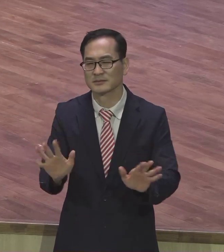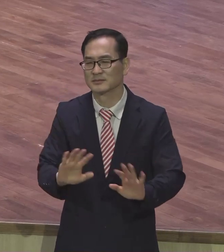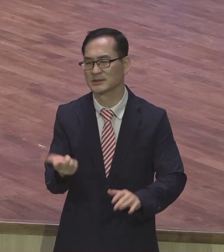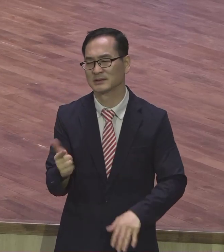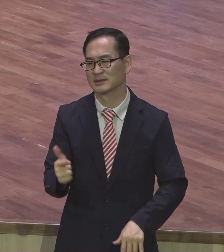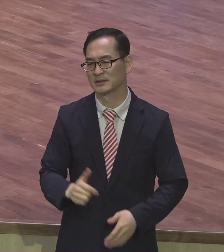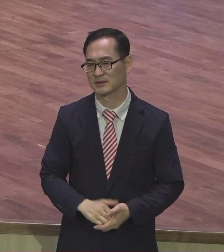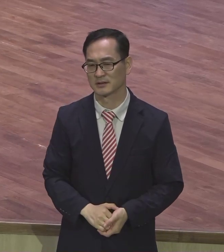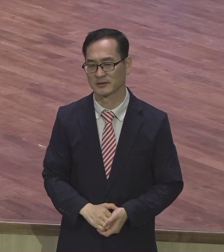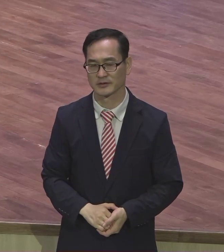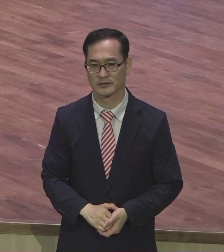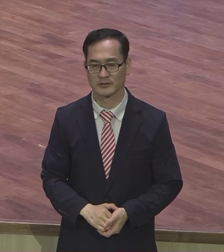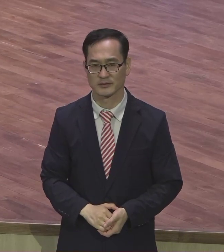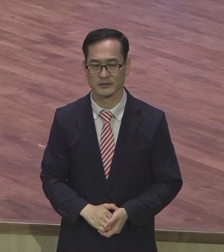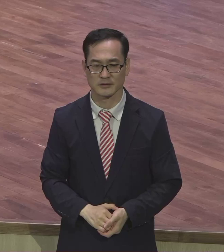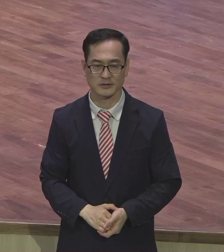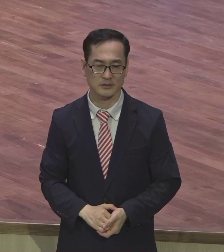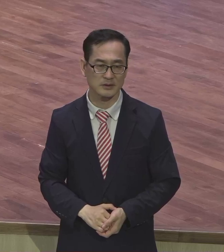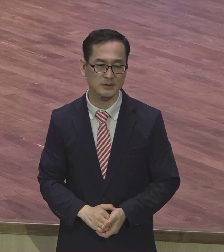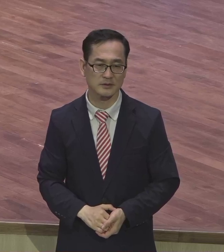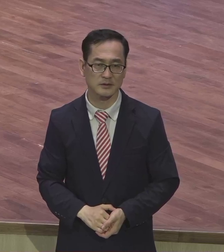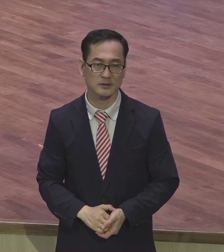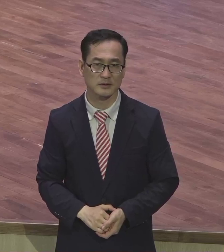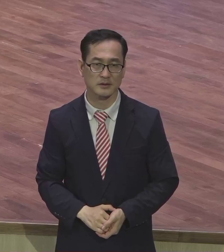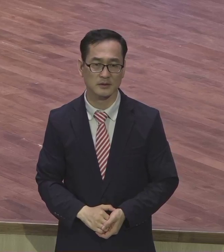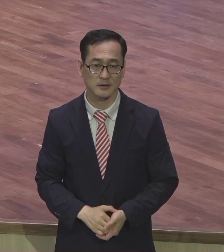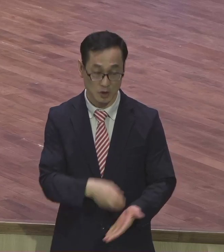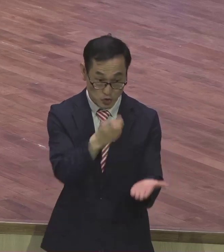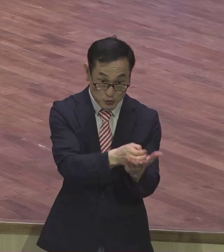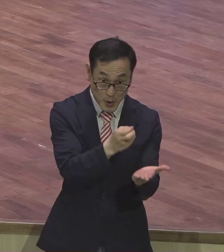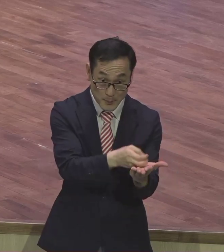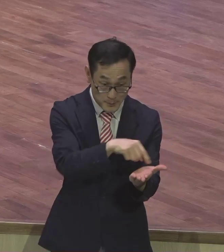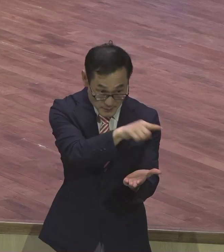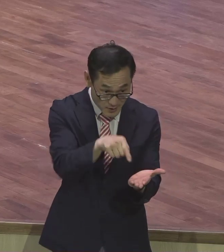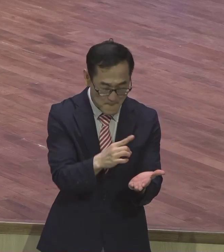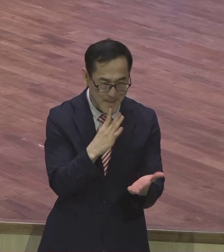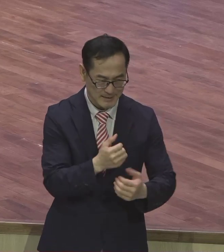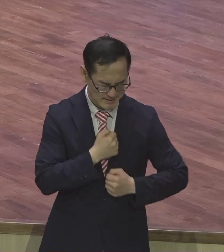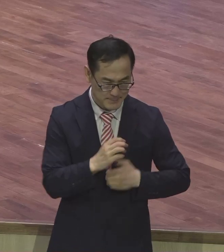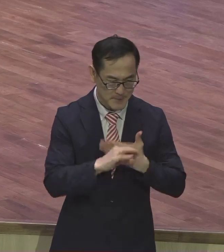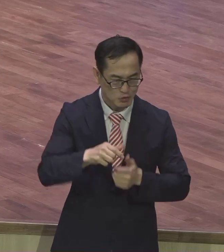육법을 그냥 육법이 이게 단줄 알아 육법이